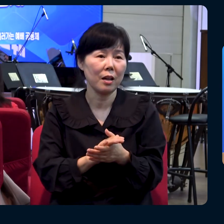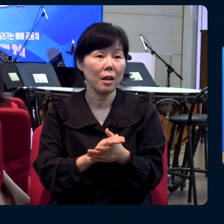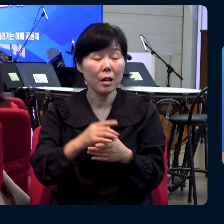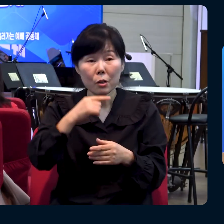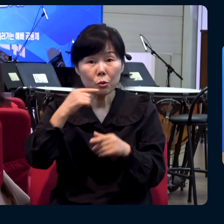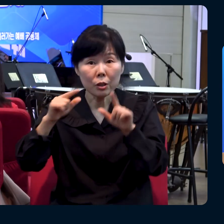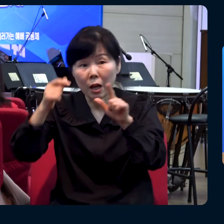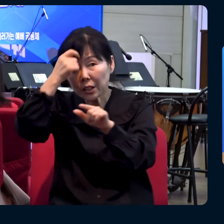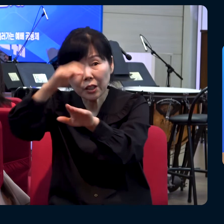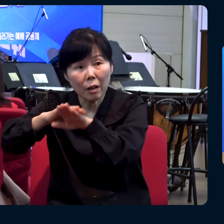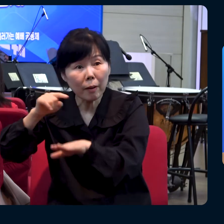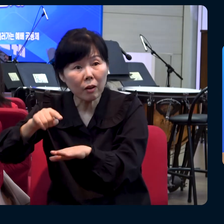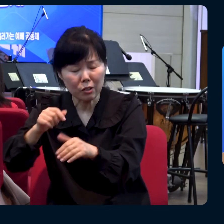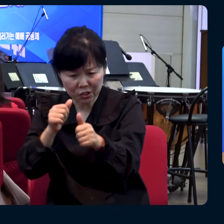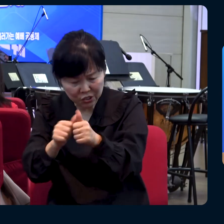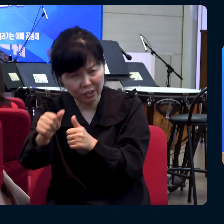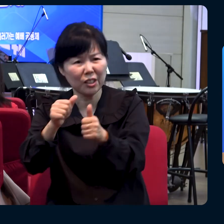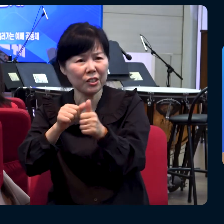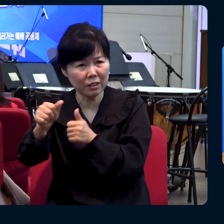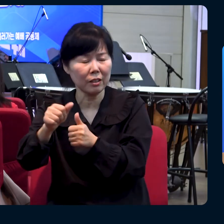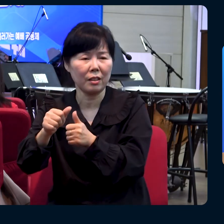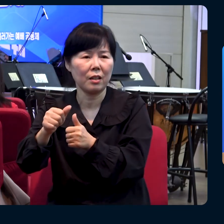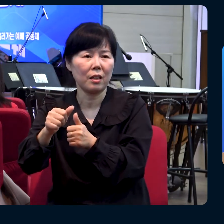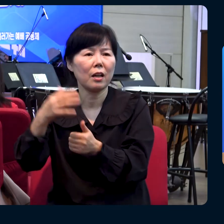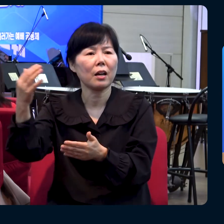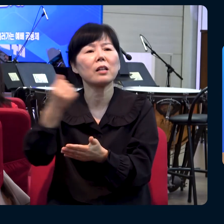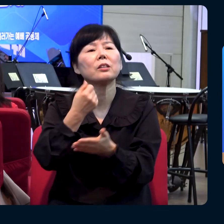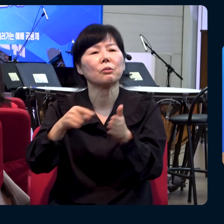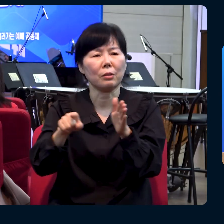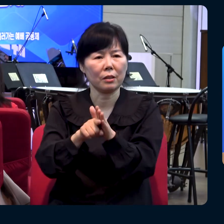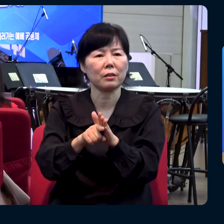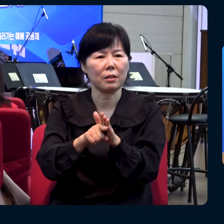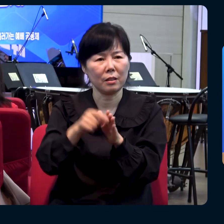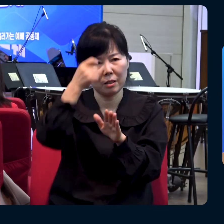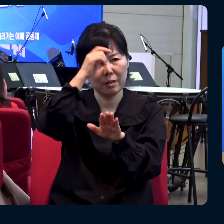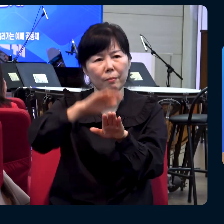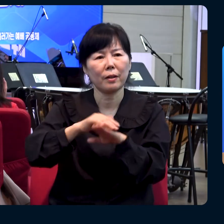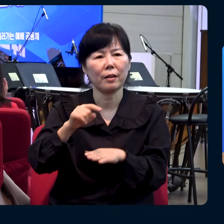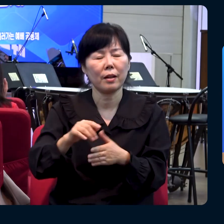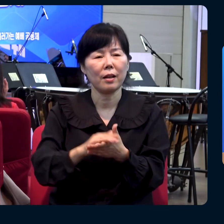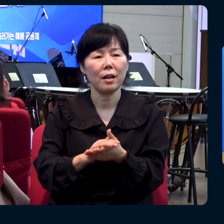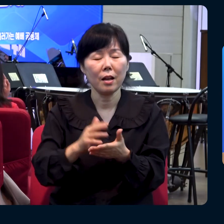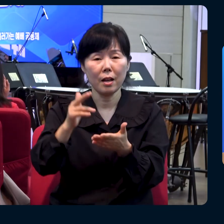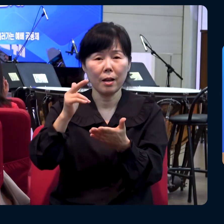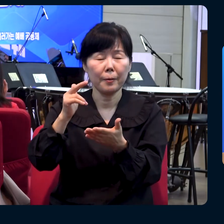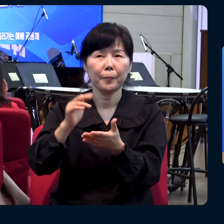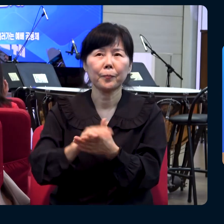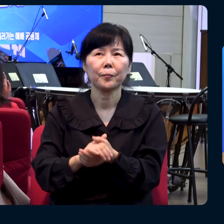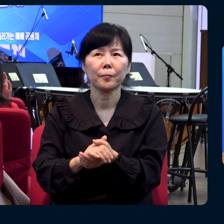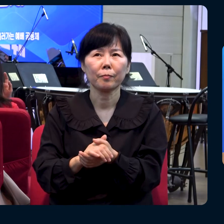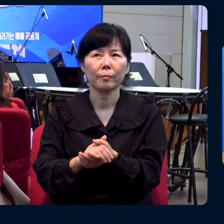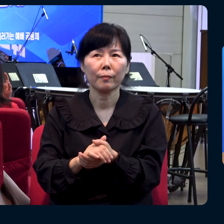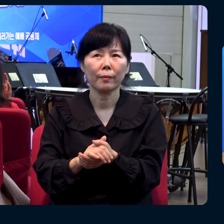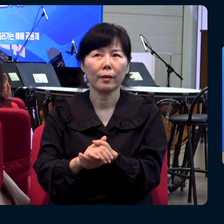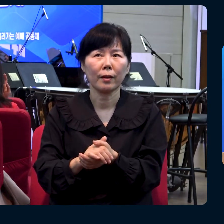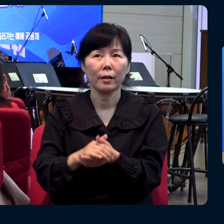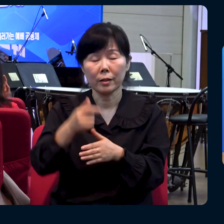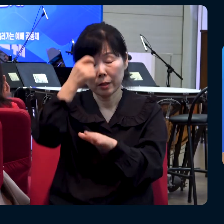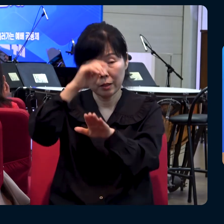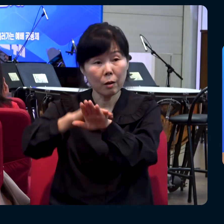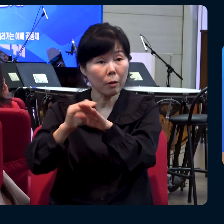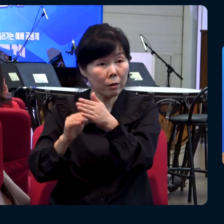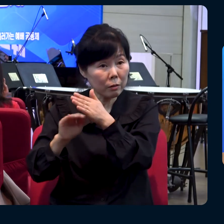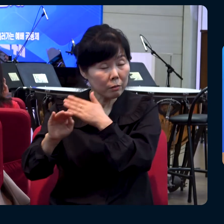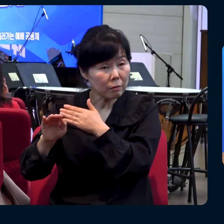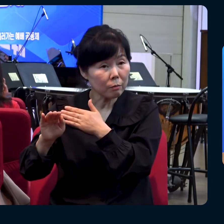위해서 오는 것입니다. 우리가 이렇게 승리하는 예배를 드릴 때 하나님 이번 주에 주님의 점에 이겼습니다. 이렇게 할 때 어떤 역사가